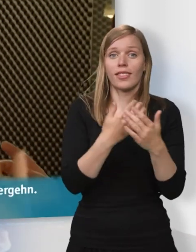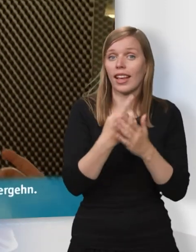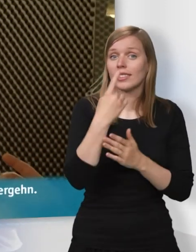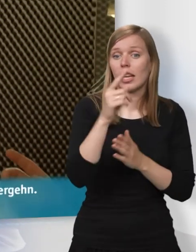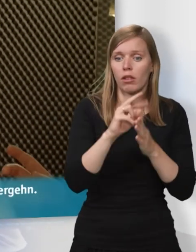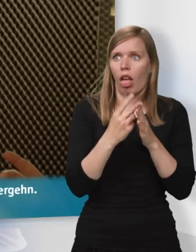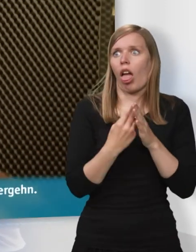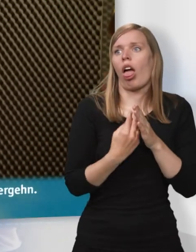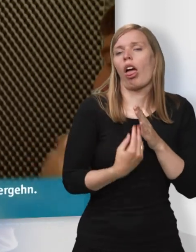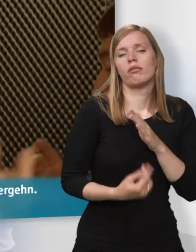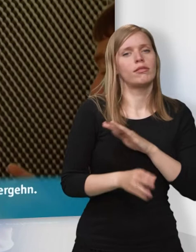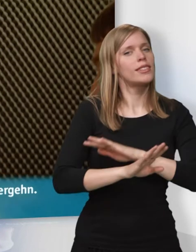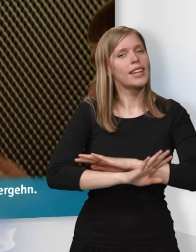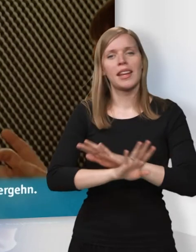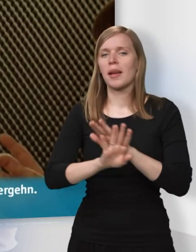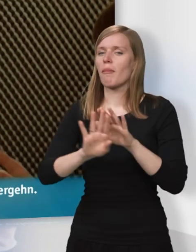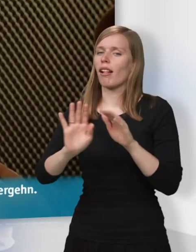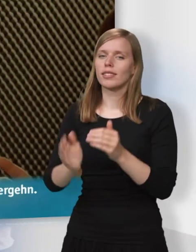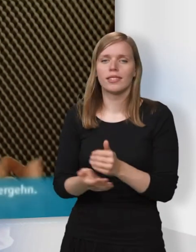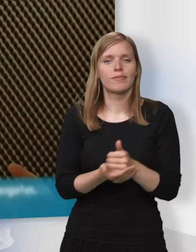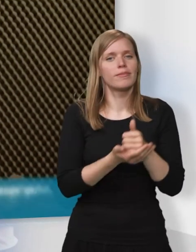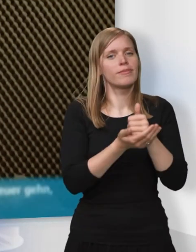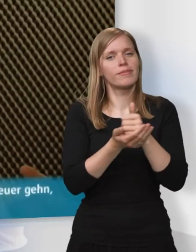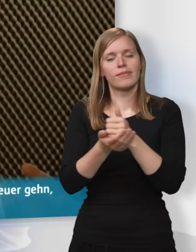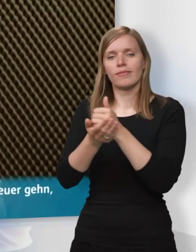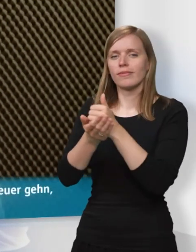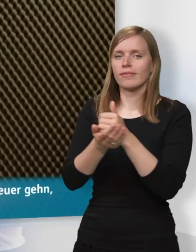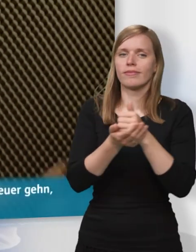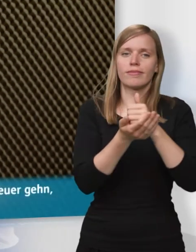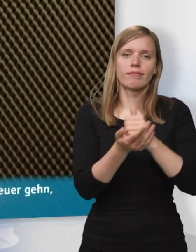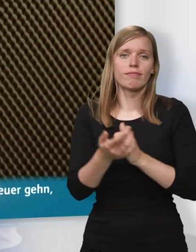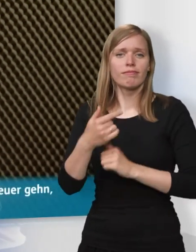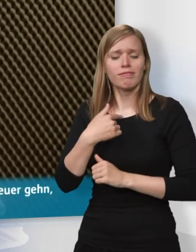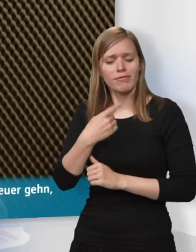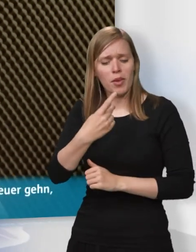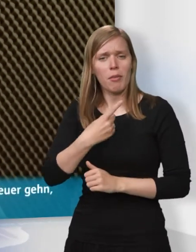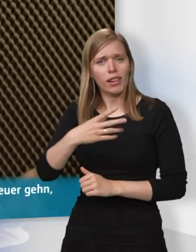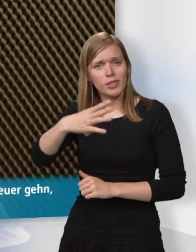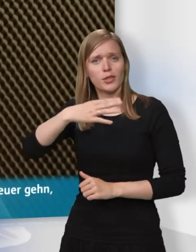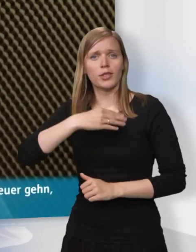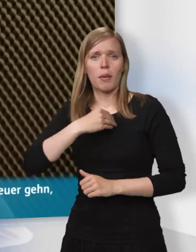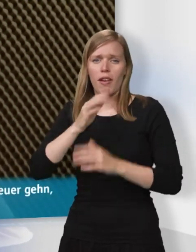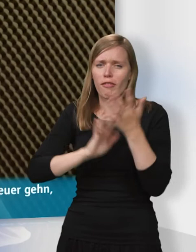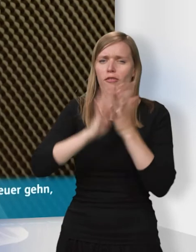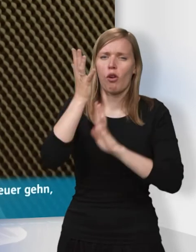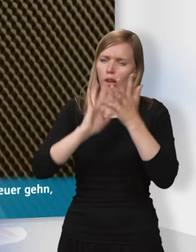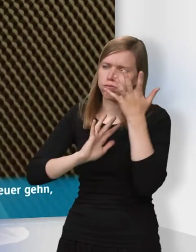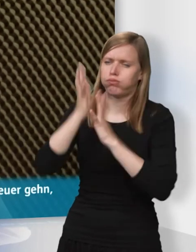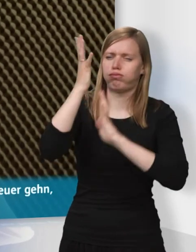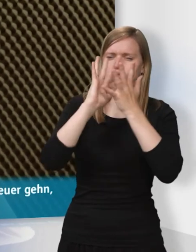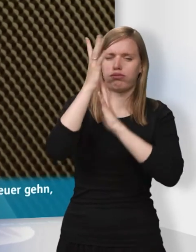darin niemals untergehen. Ich werd mit dir durch